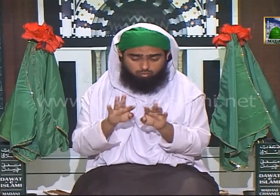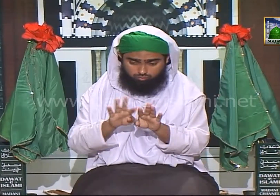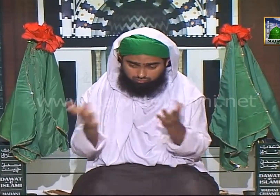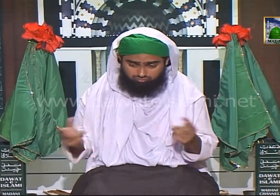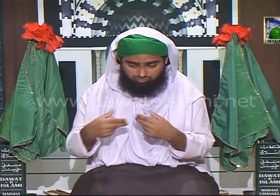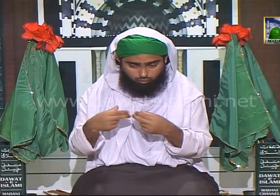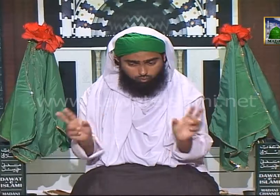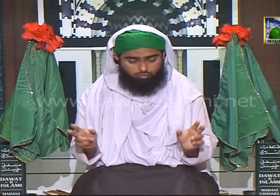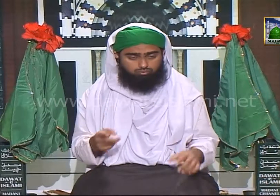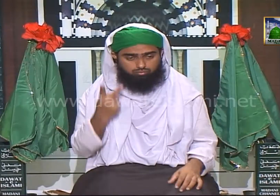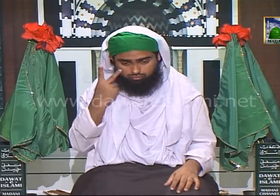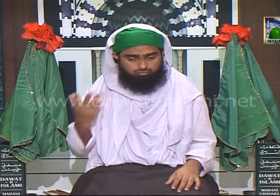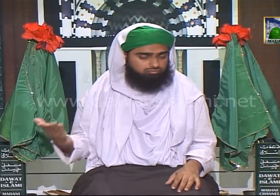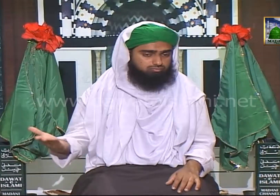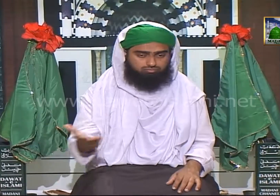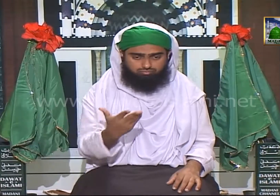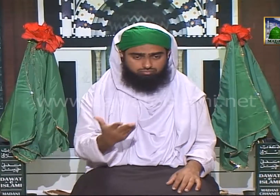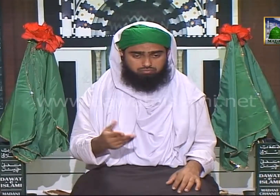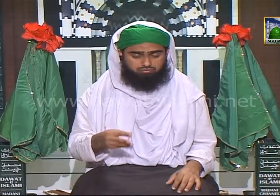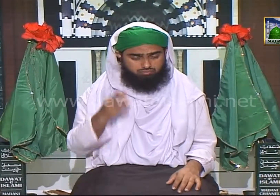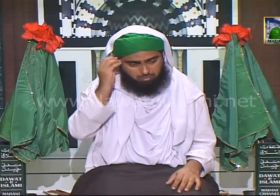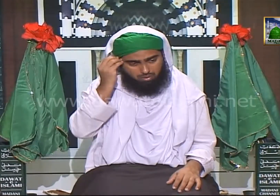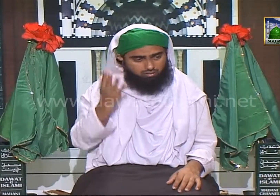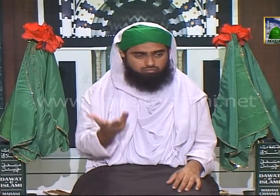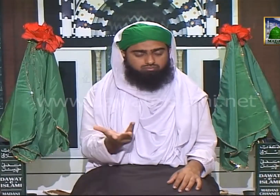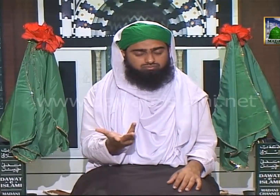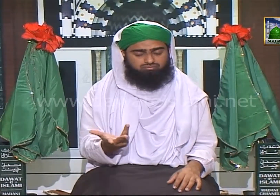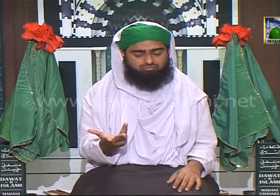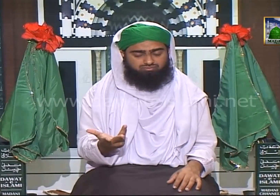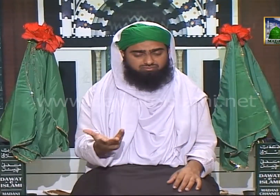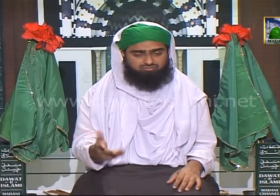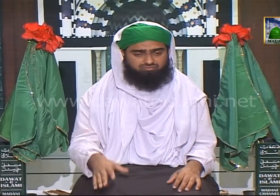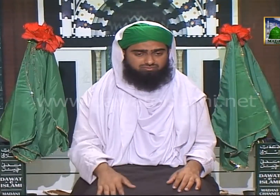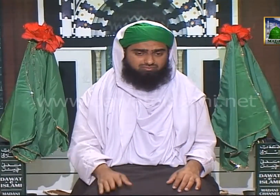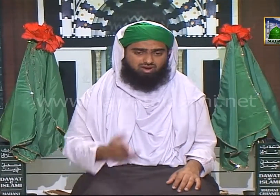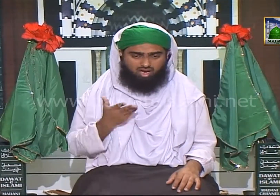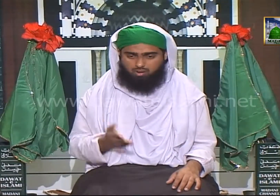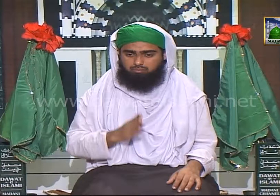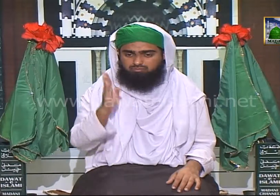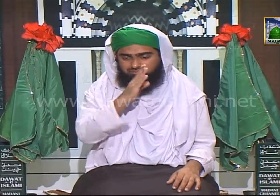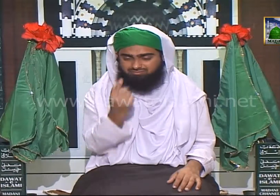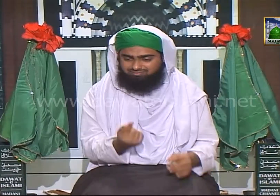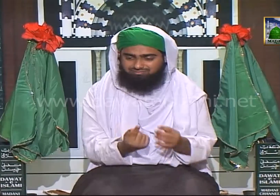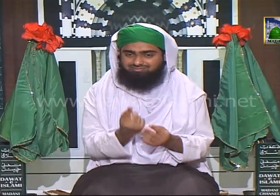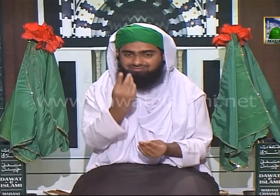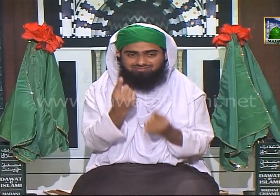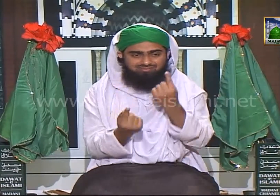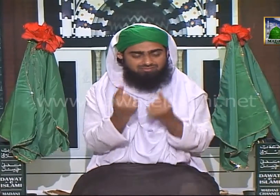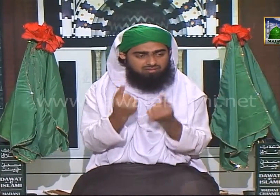نہیں. تو جو بھی نقل ہے وہ دکھانا پڑے. اب پھلیاں وغیرہ بیچتے ہیں، کچی پھلیاں، پانی کے، بلکہ تازہ پھلیوں کا جب سیزن آتا ہے، تازہ